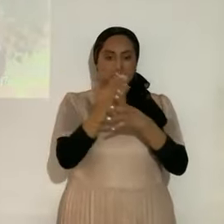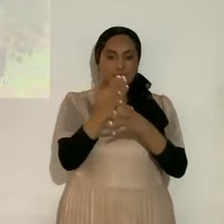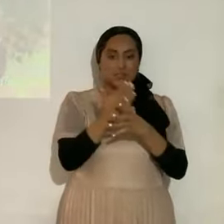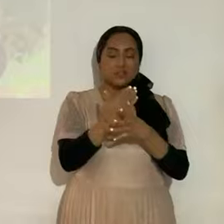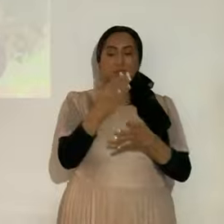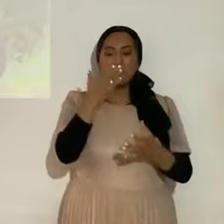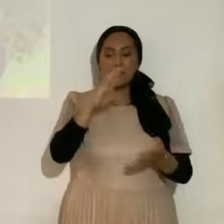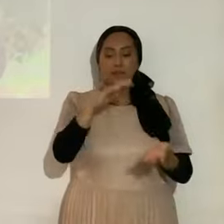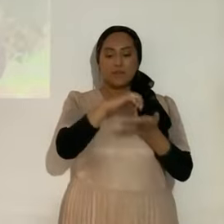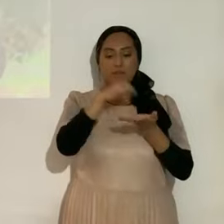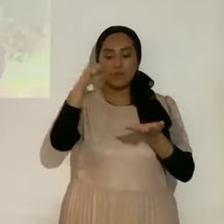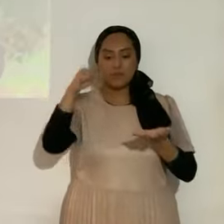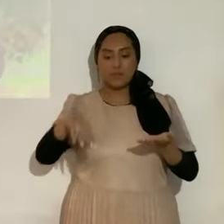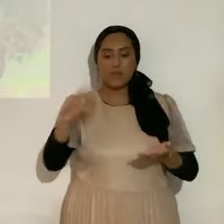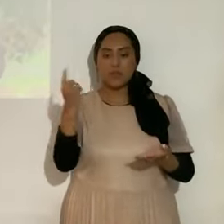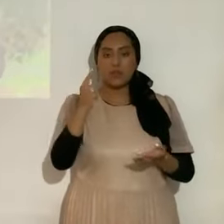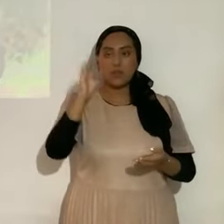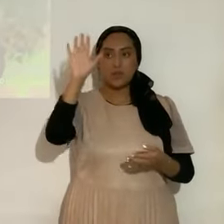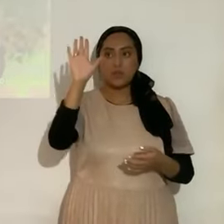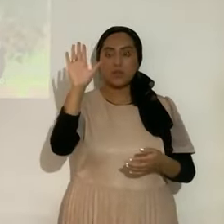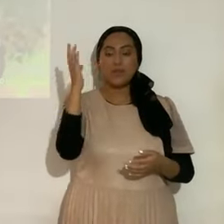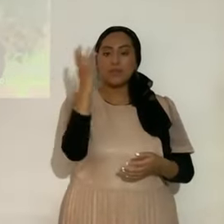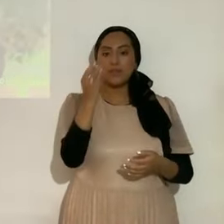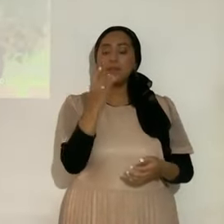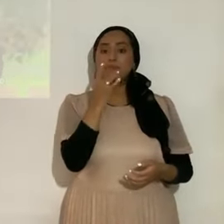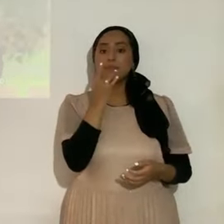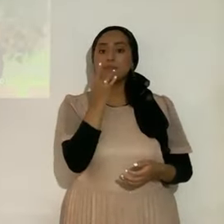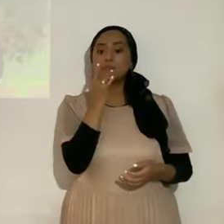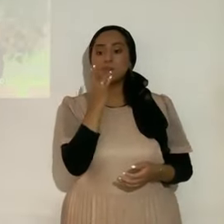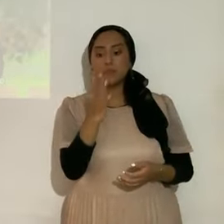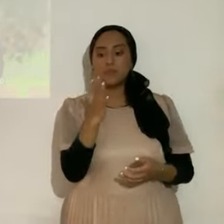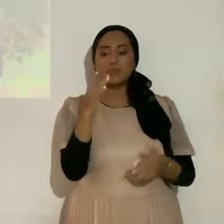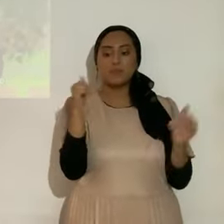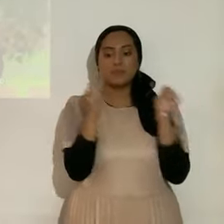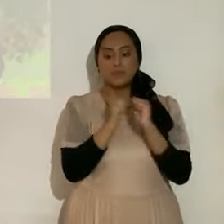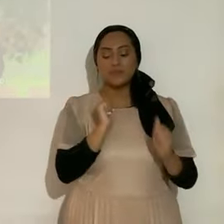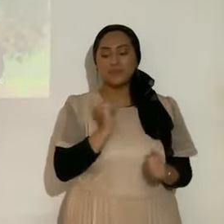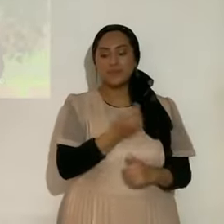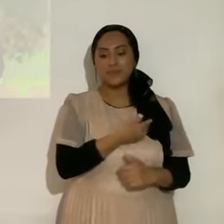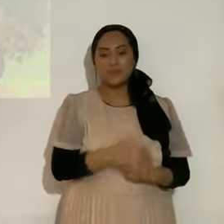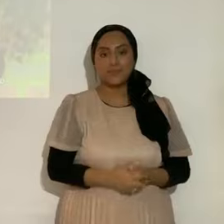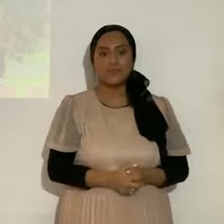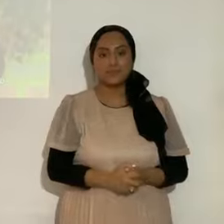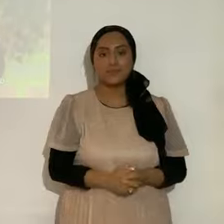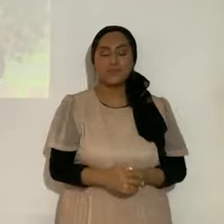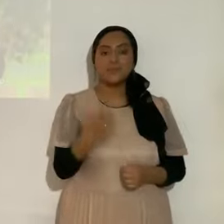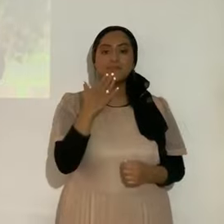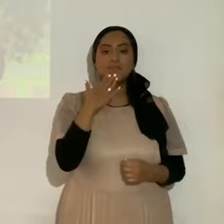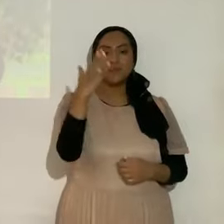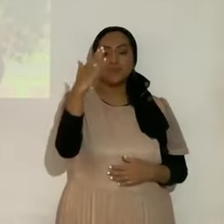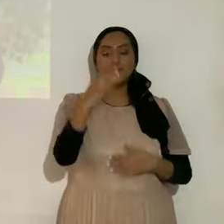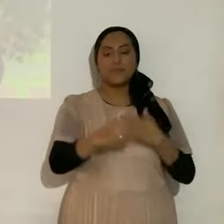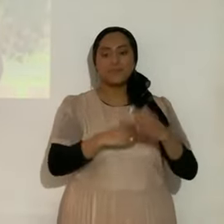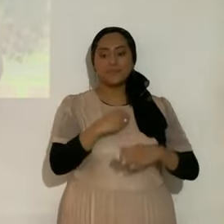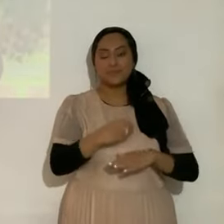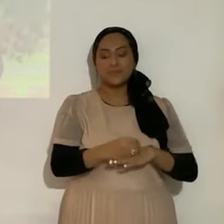y demonios, y solamente tu bendita luz, tu bendito Ruach HaKodesh, que sea en nosotros, bendito Yahweh. Toda rabá,